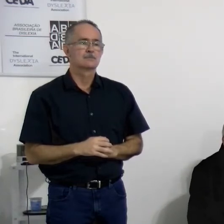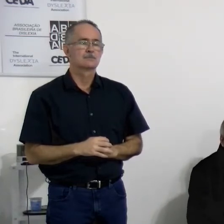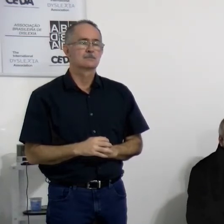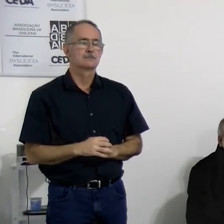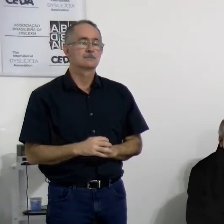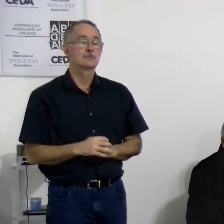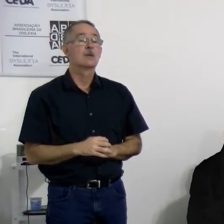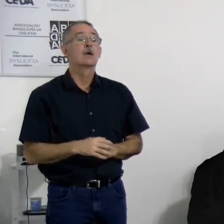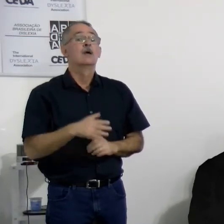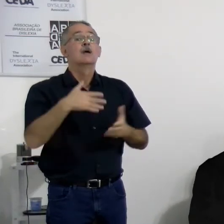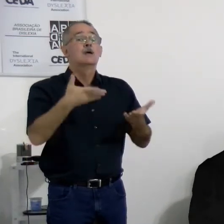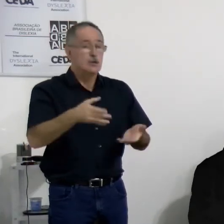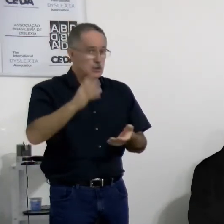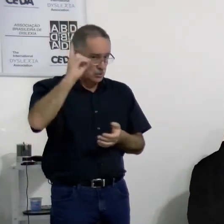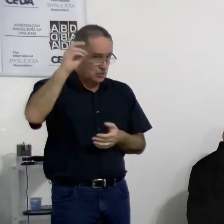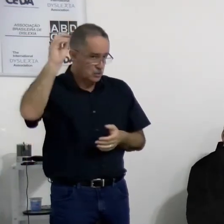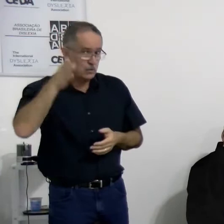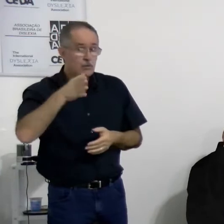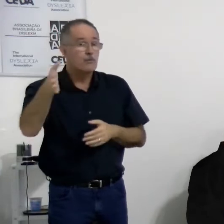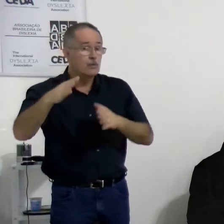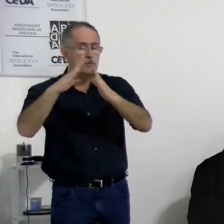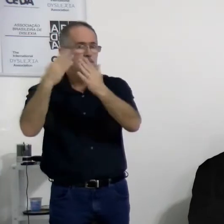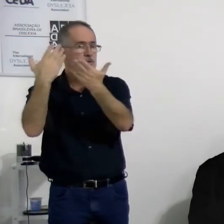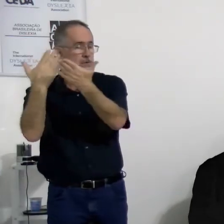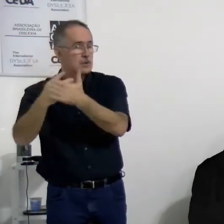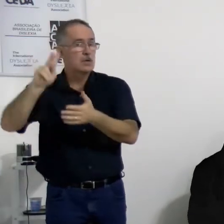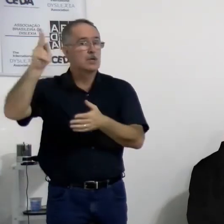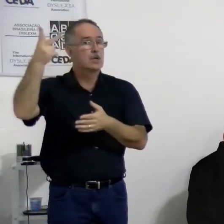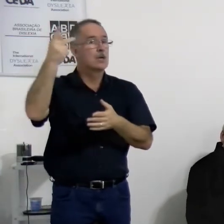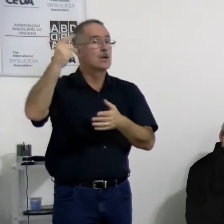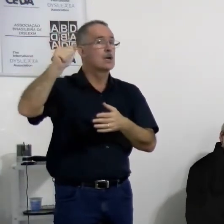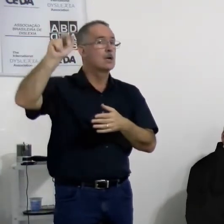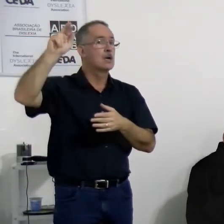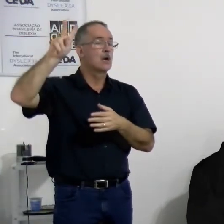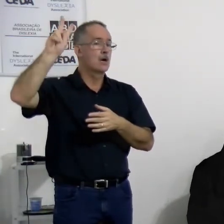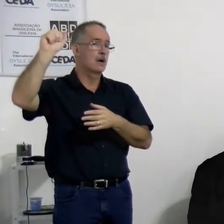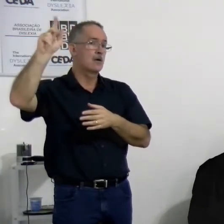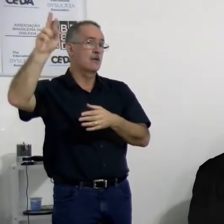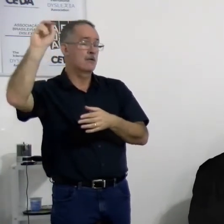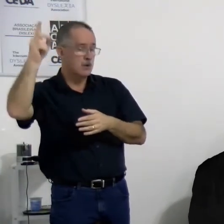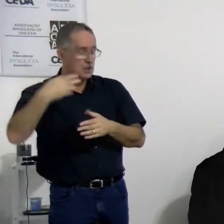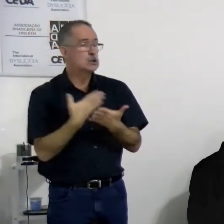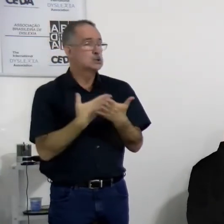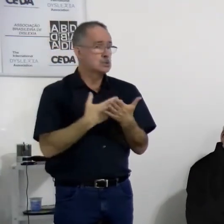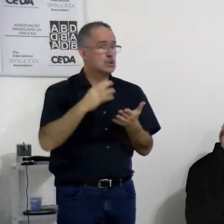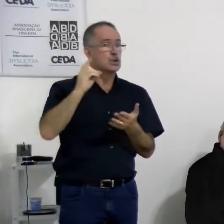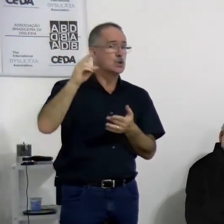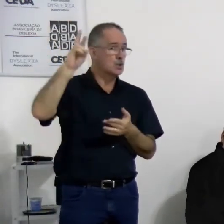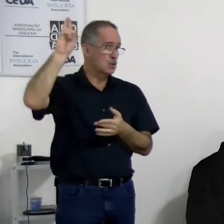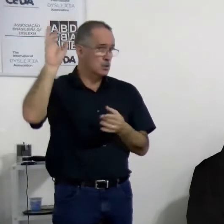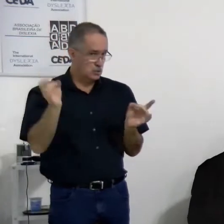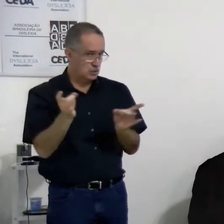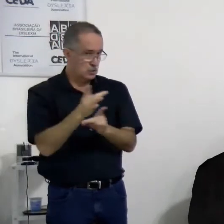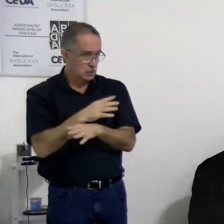right. Então ele foi na Escola de Educação de Harvard e fez o seu doutorado com Gene Chaul,